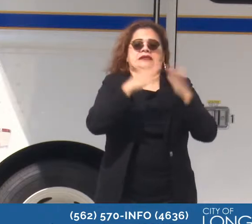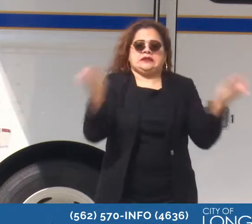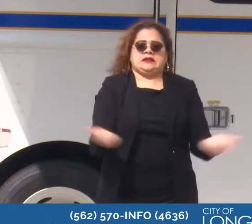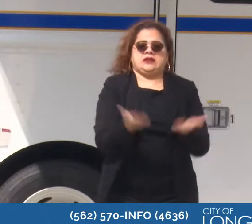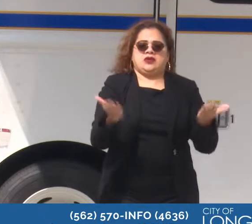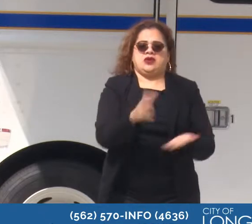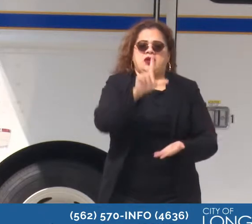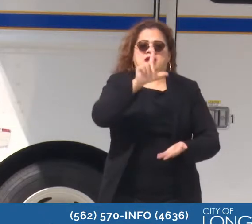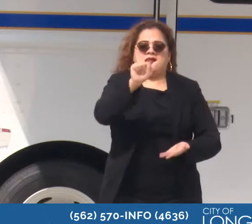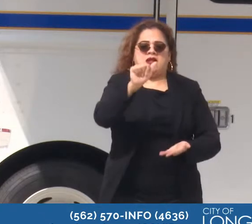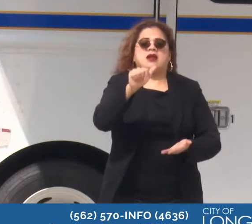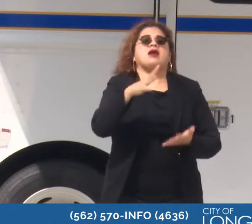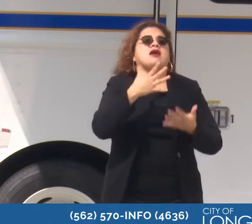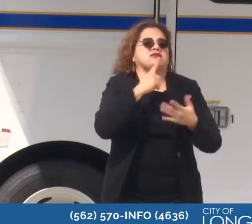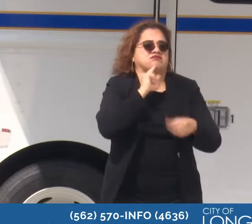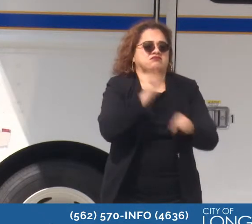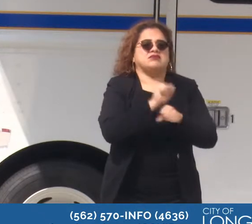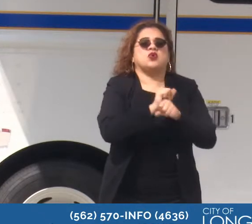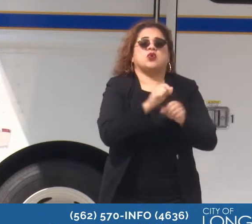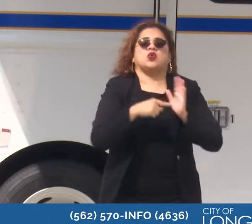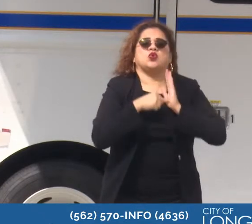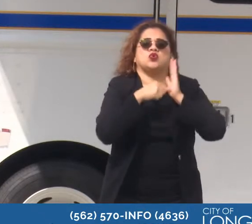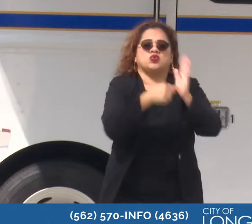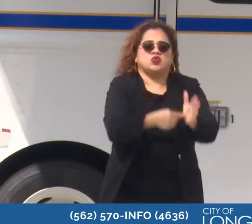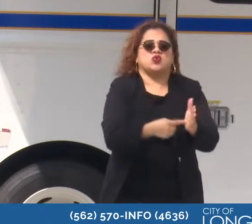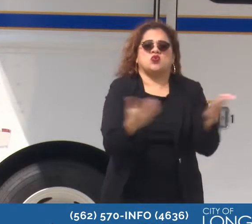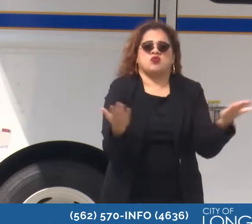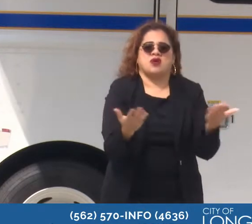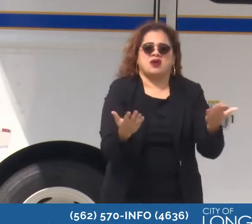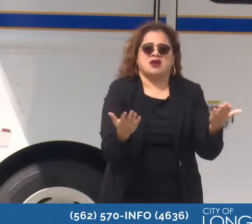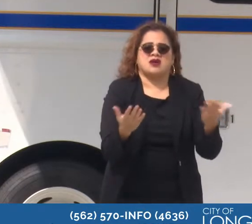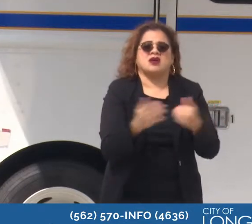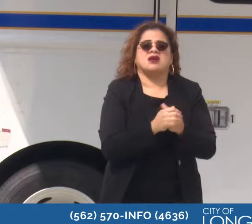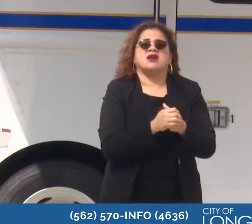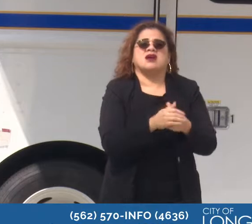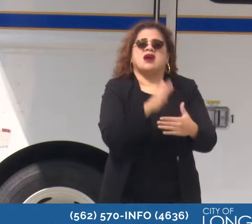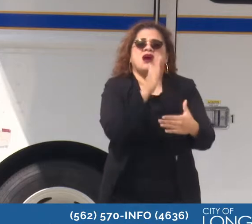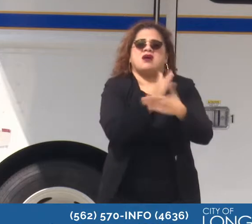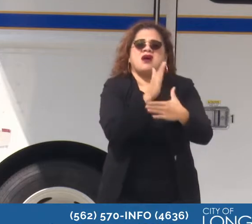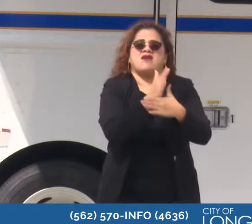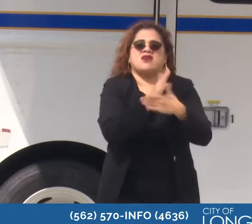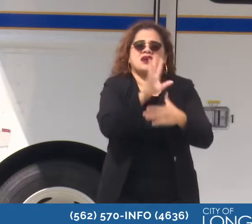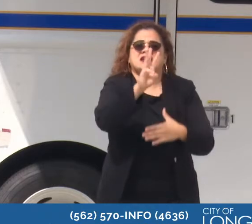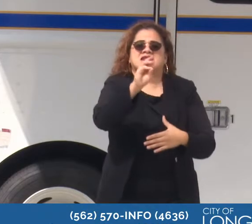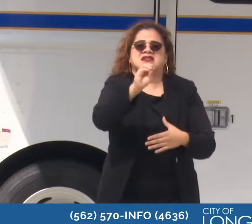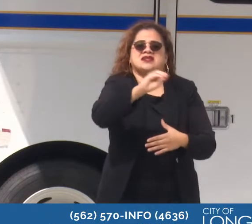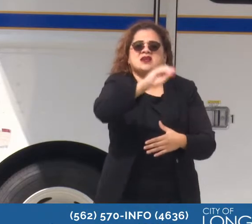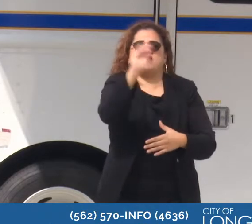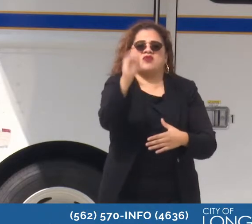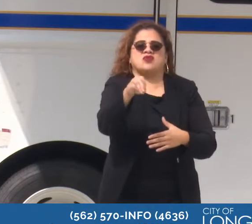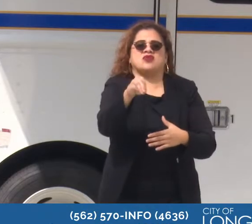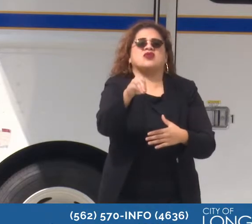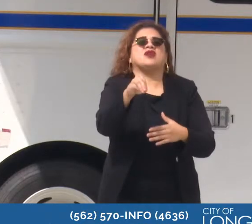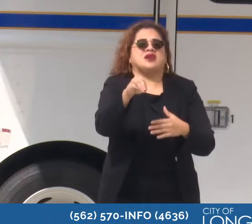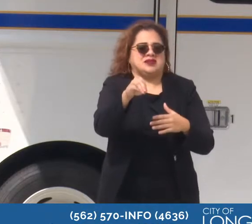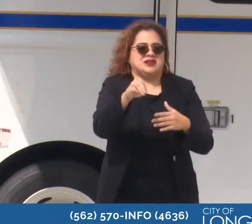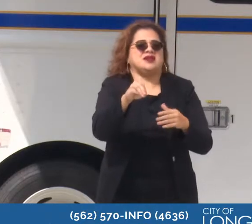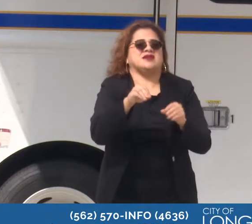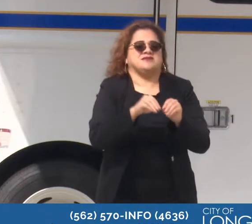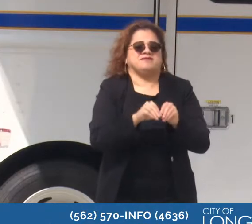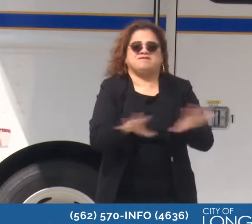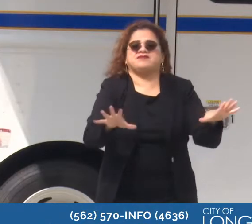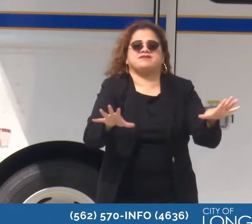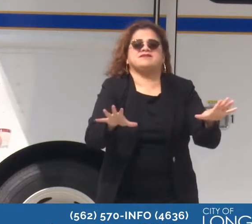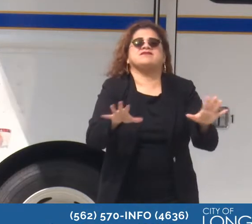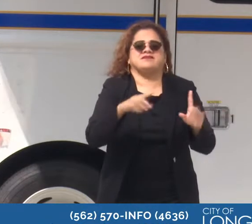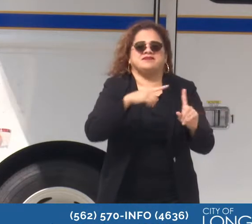Ángeles y ha demostrado que la ciudad de Los Ángeles tiene un promedio de 60% de contagio. Y esto